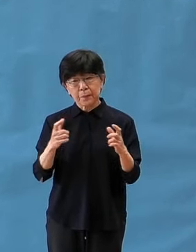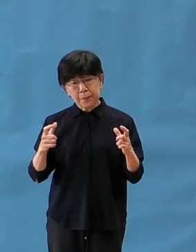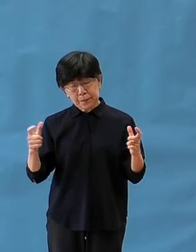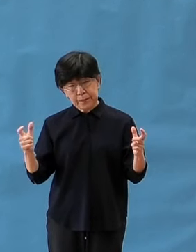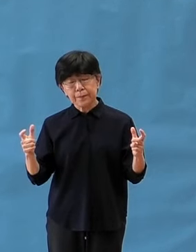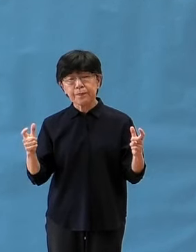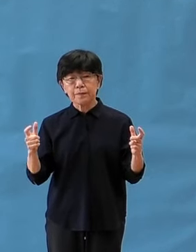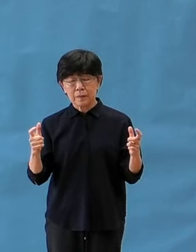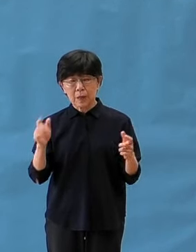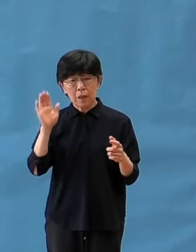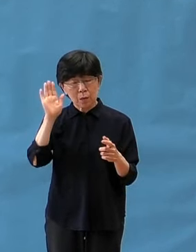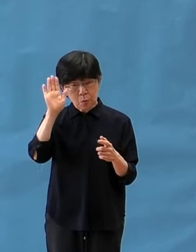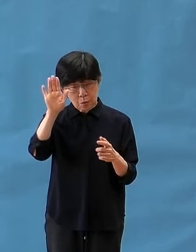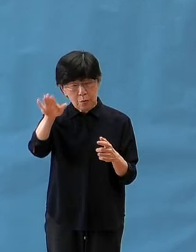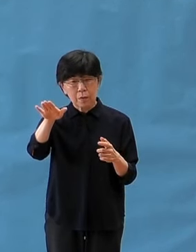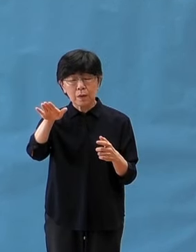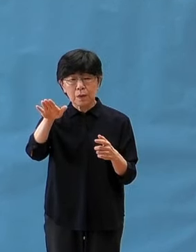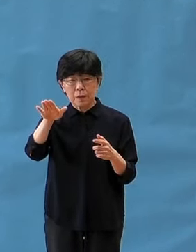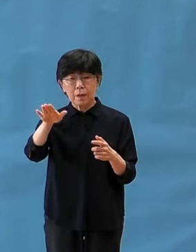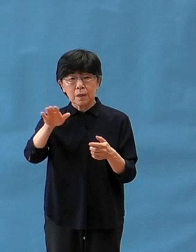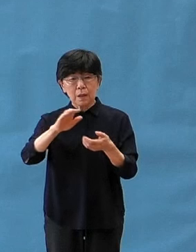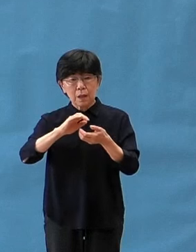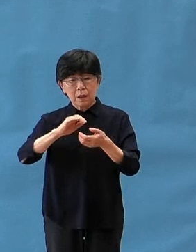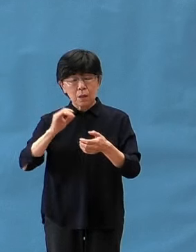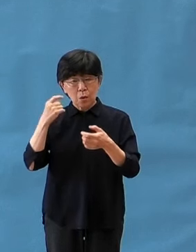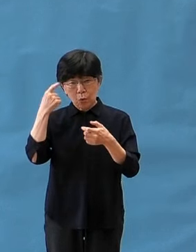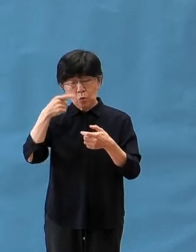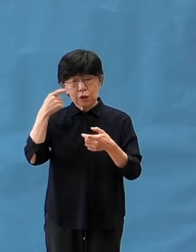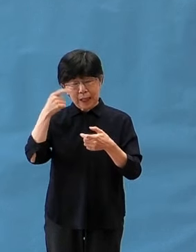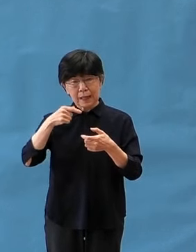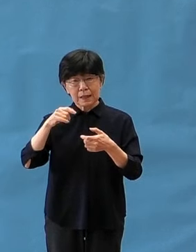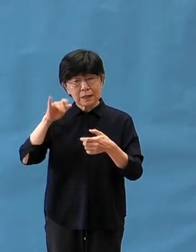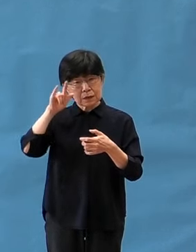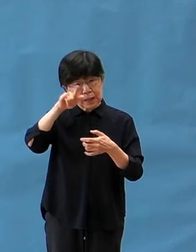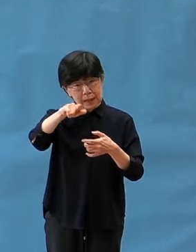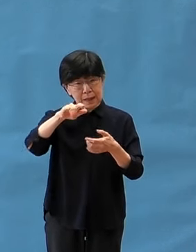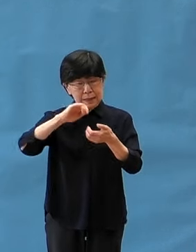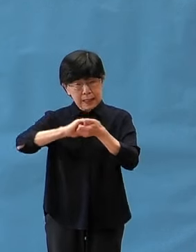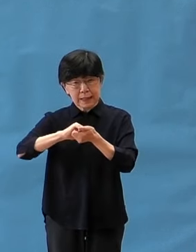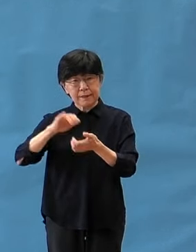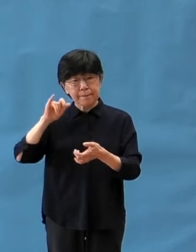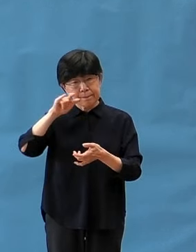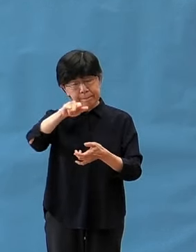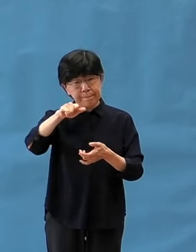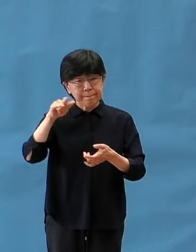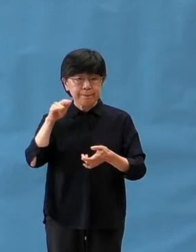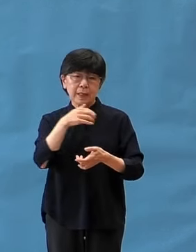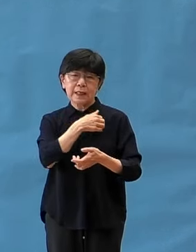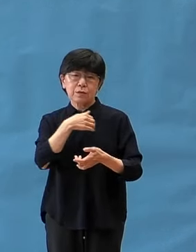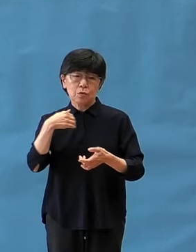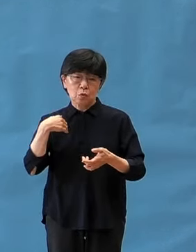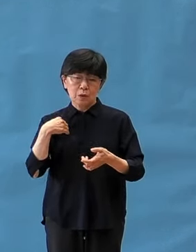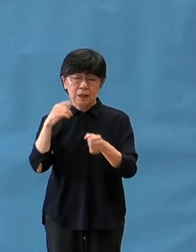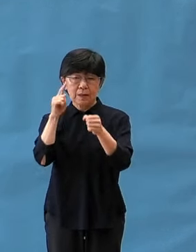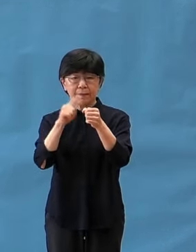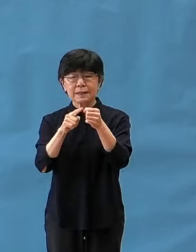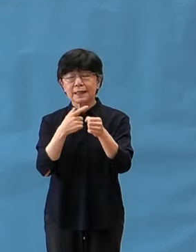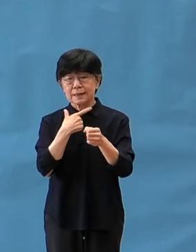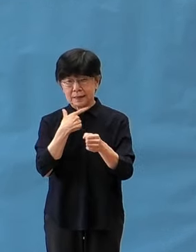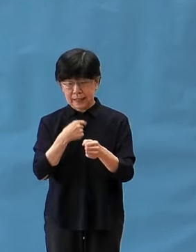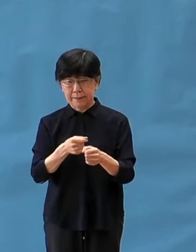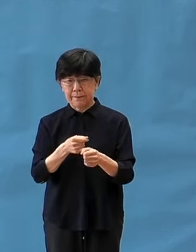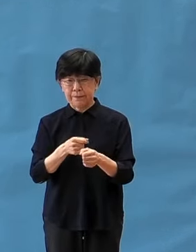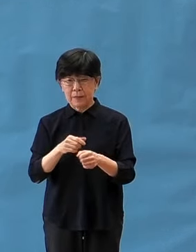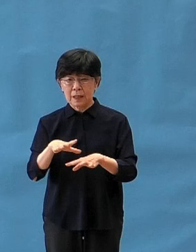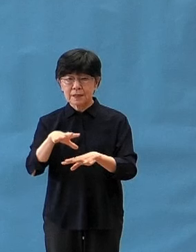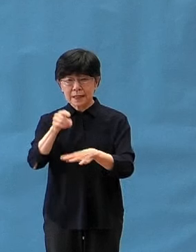じまして、将来的な国際定期便の就航につなげていきたいと考えているところでございます。私からの冒頭のコメントは